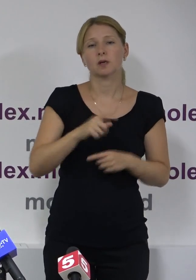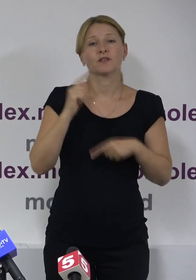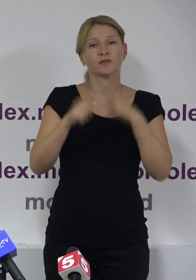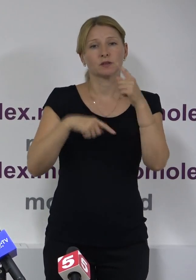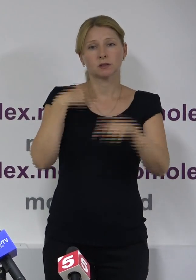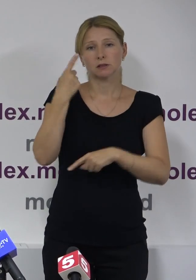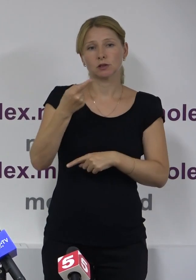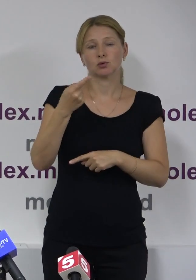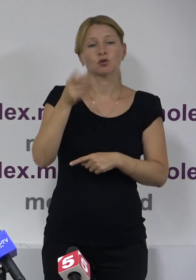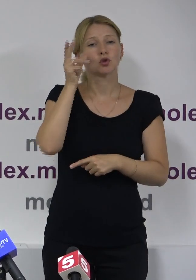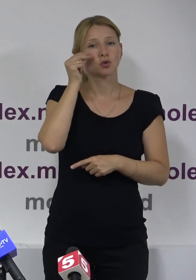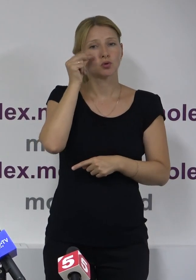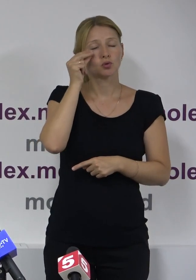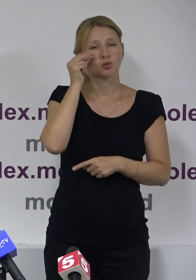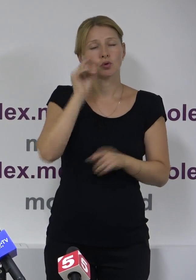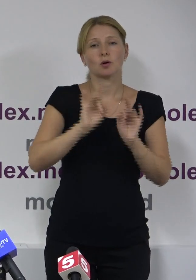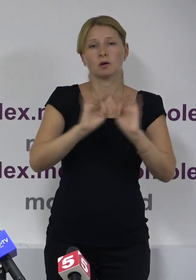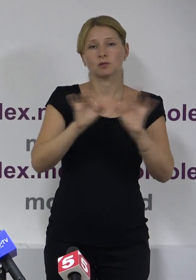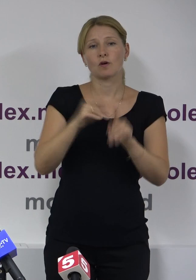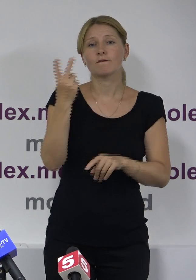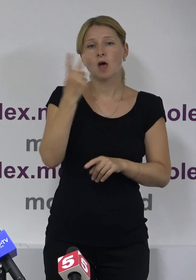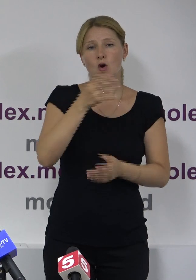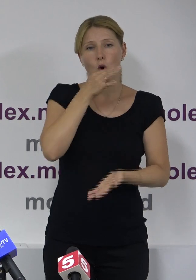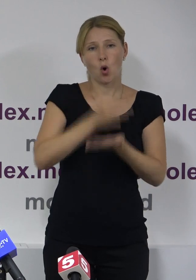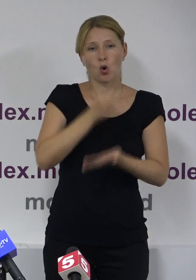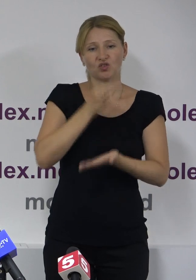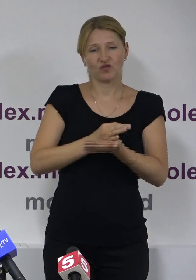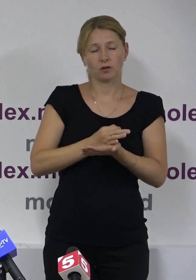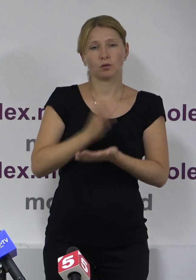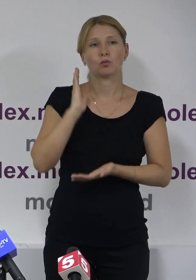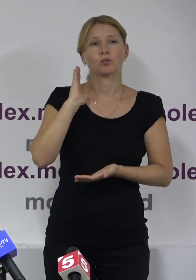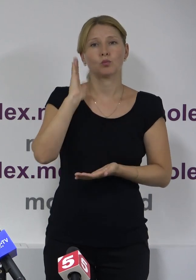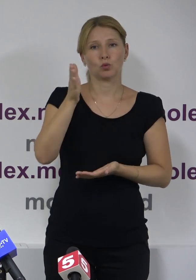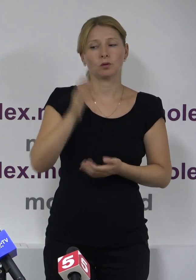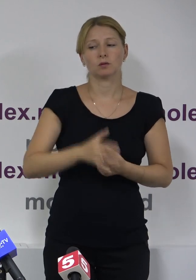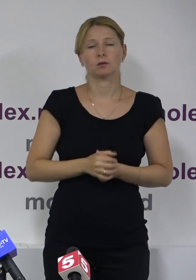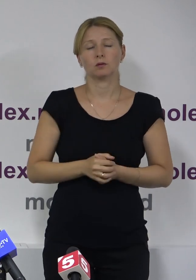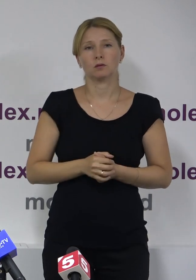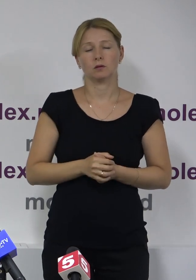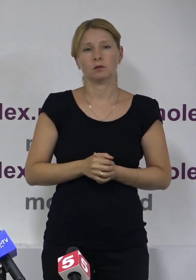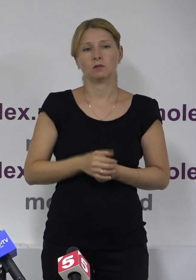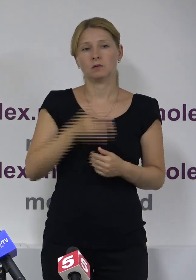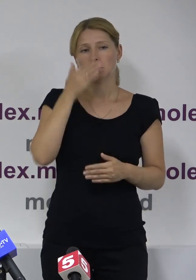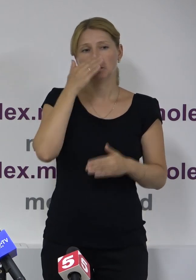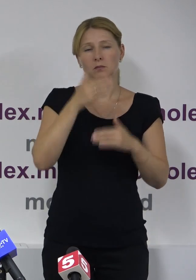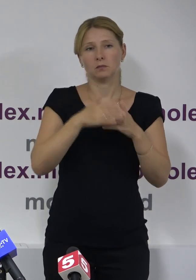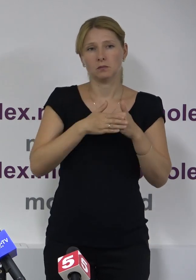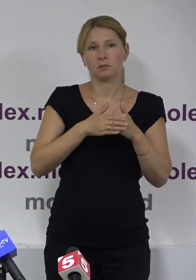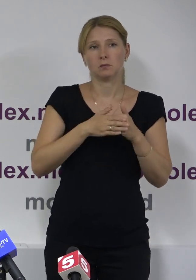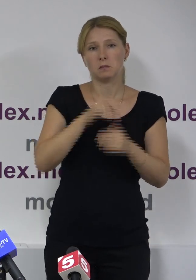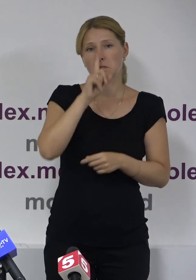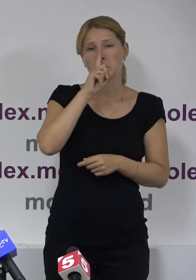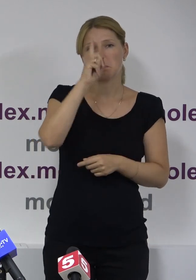următoarea conferință de presă pentru prezentarea celui de-al doilea raport va fi în aproximativ o lună de